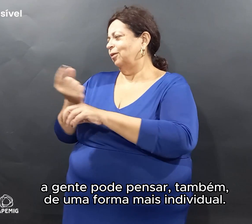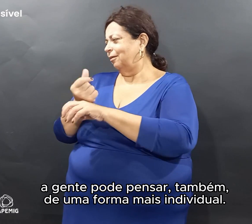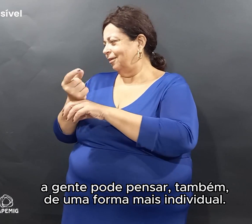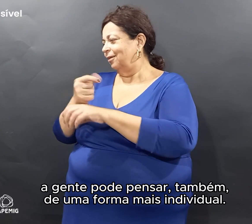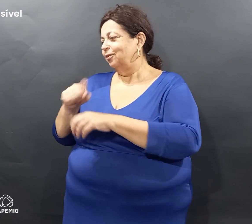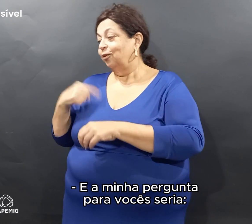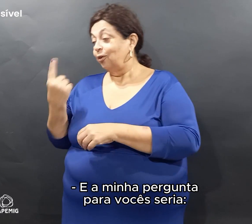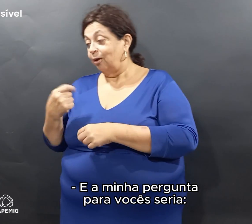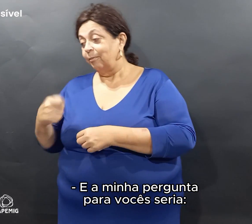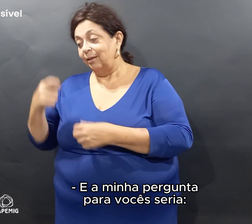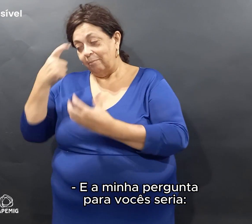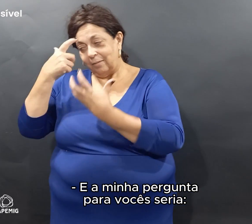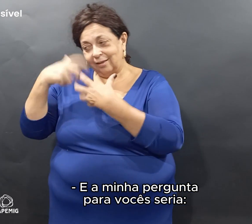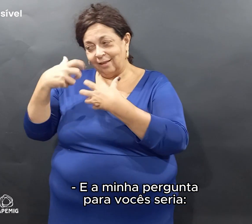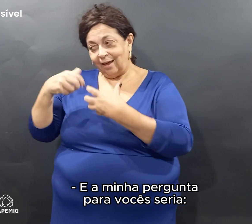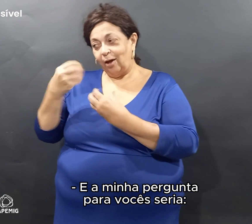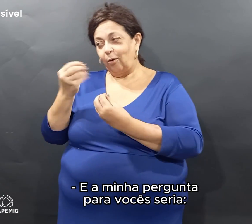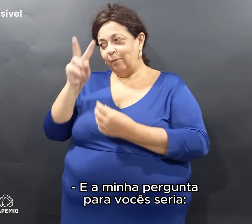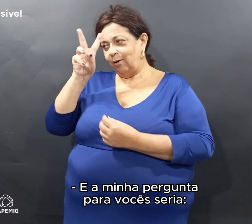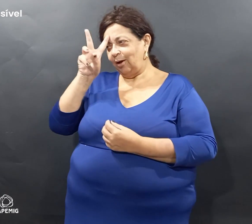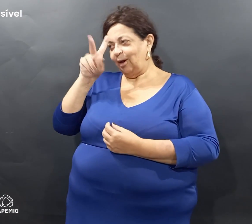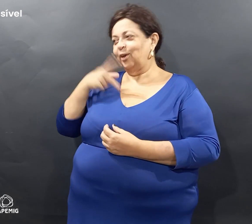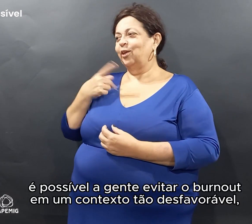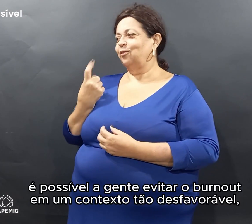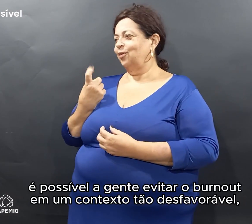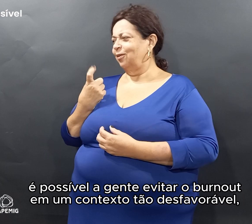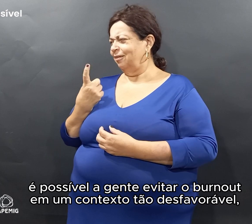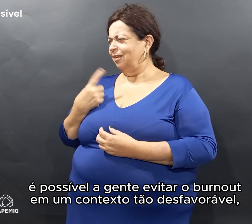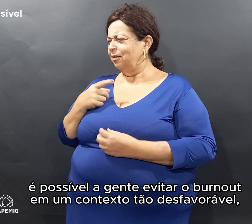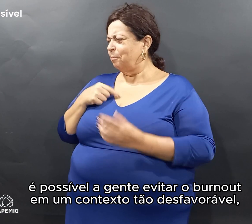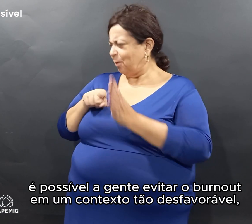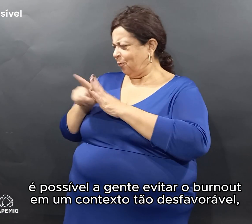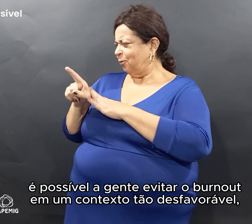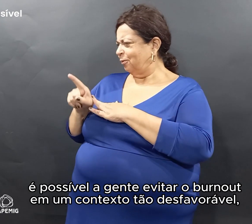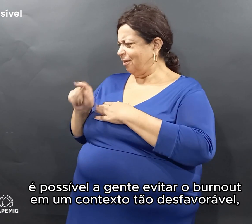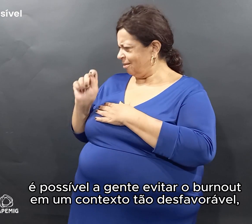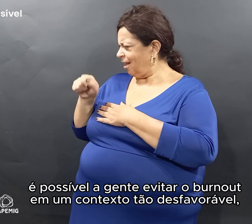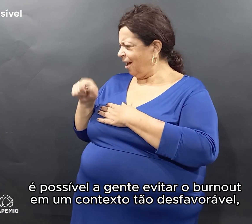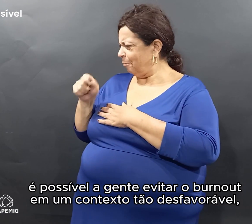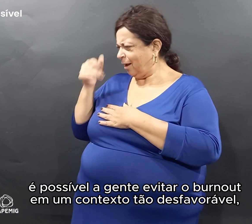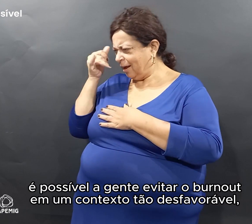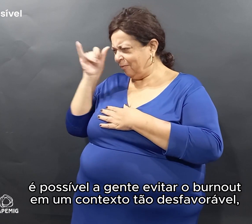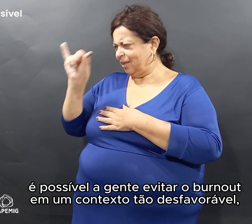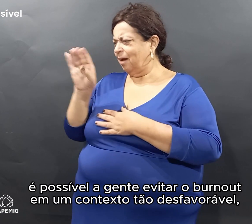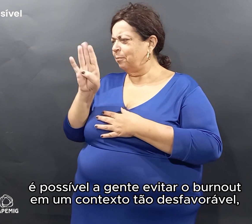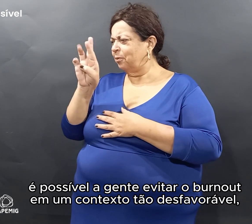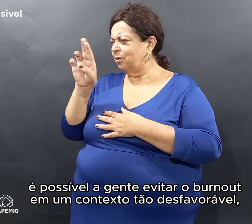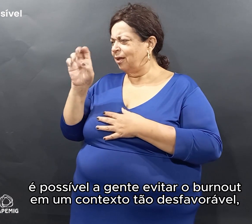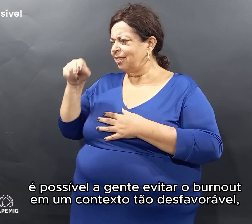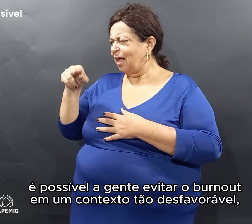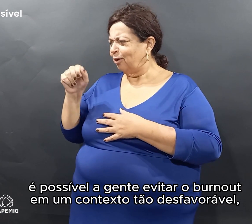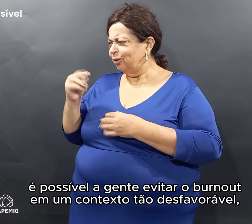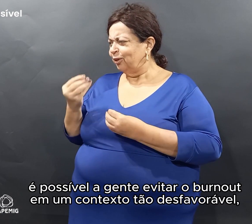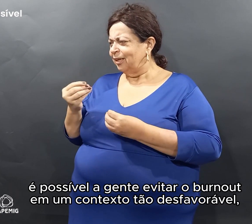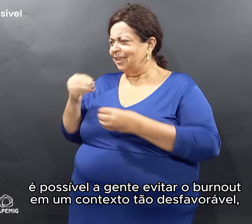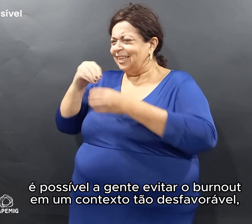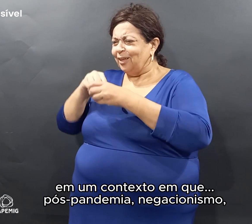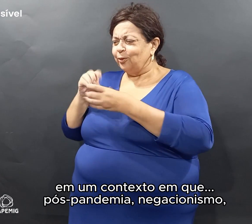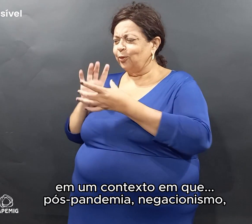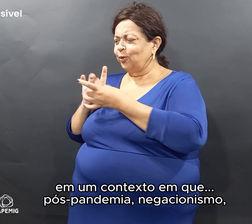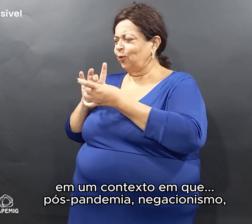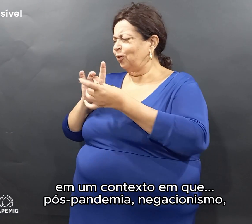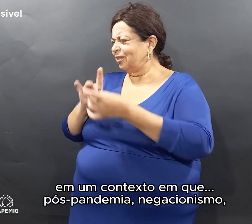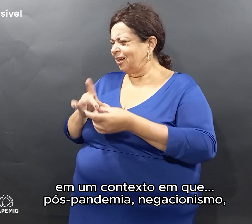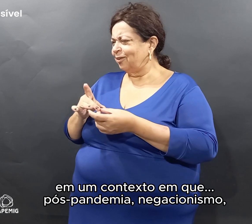mais individual. E a minha pergunta para vocês seria: é possível a gente evitar o burnout em um contexto tão desfavorável,